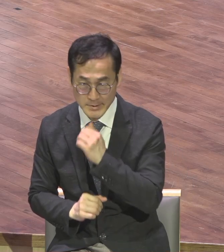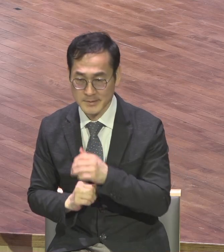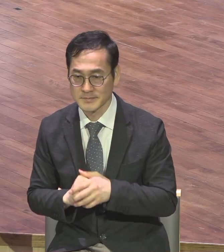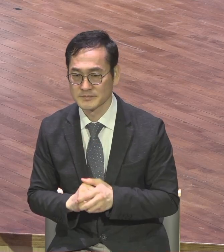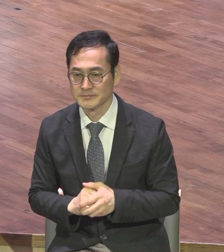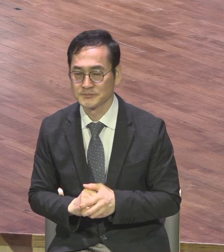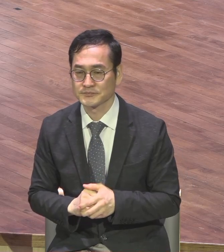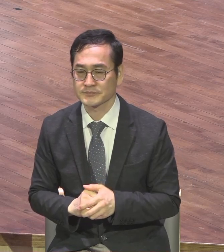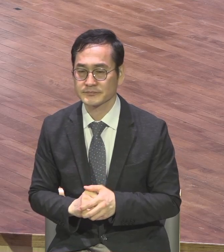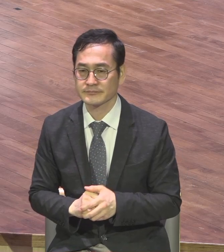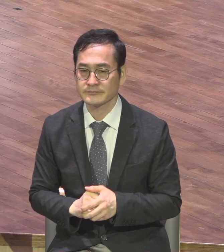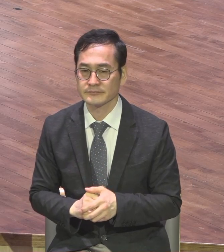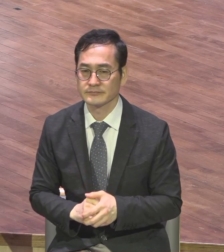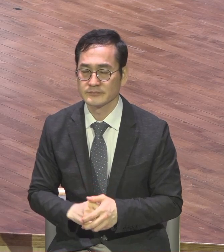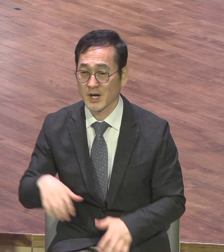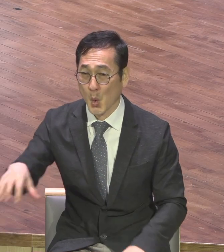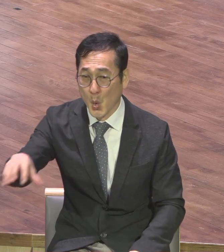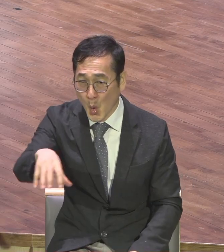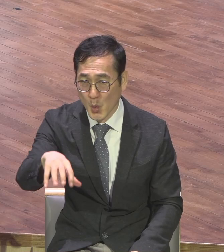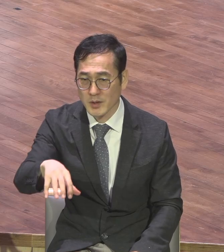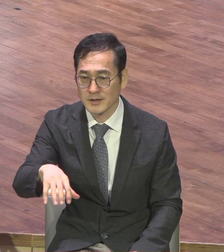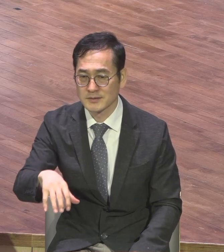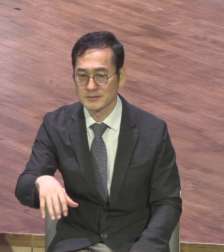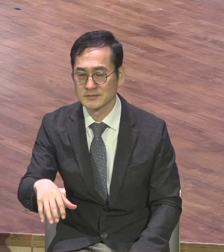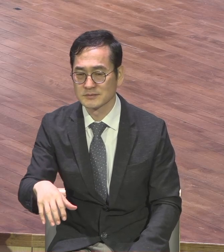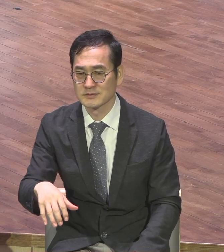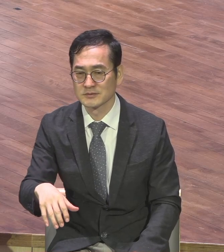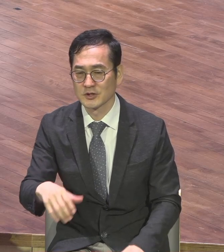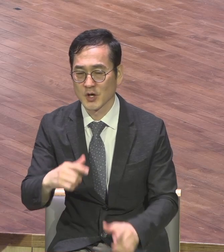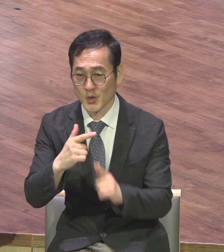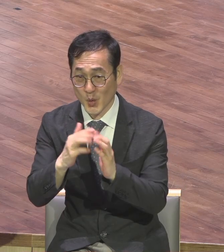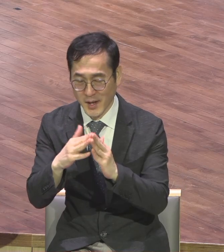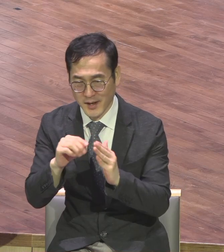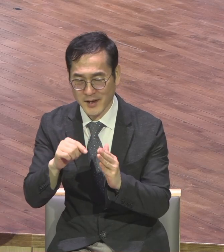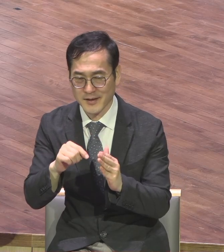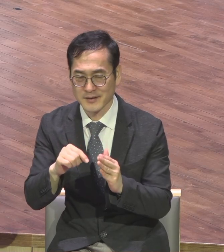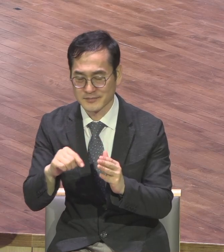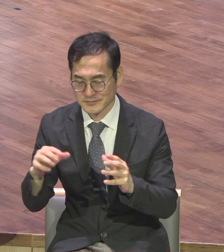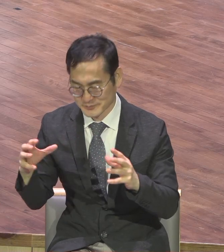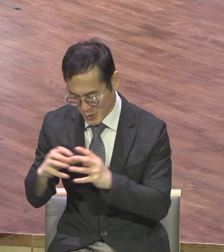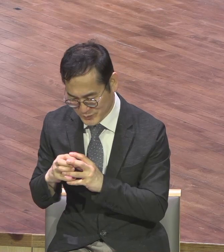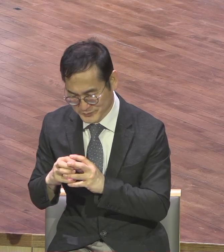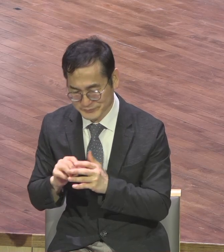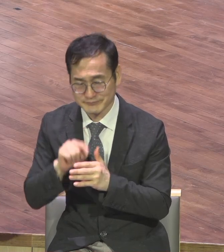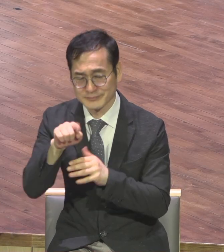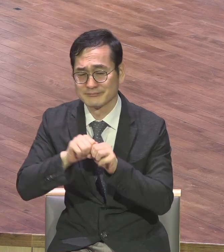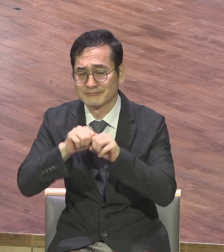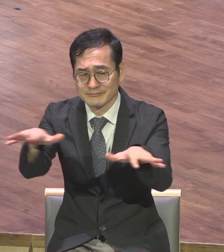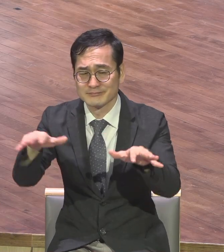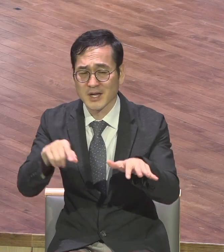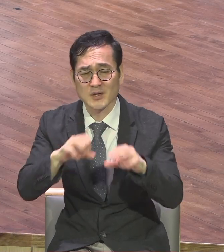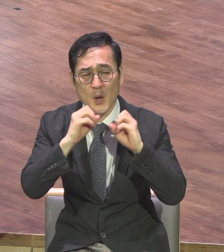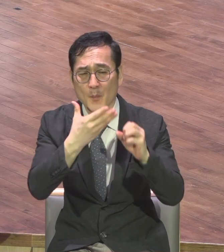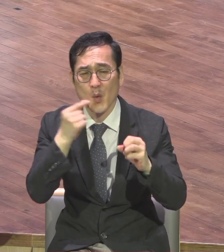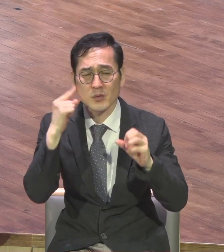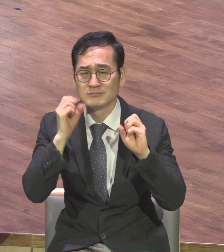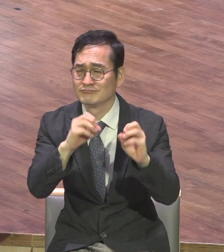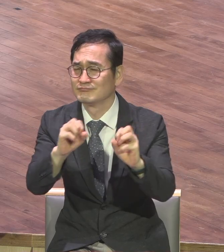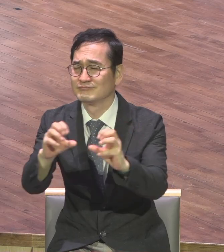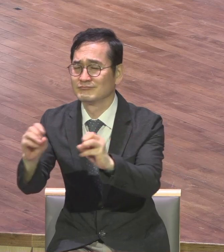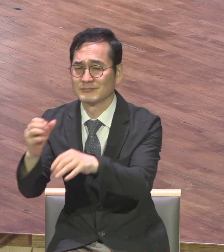현장 회복의 드림팀으로 다 쓰임 받기를 주님으로 축복합니다. 두 번째로 견고한 복음